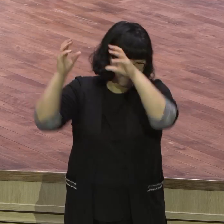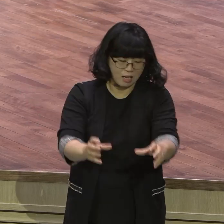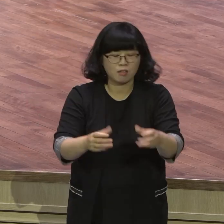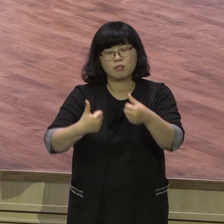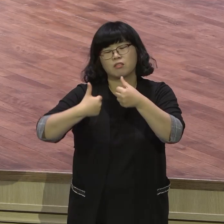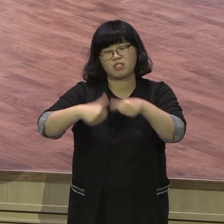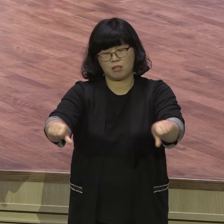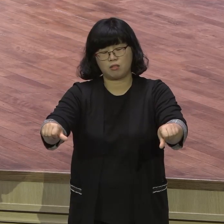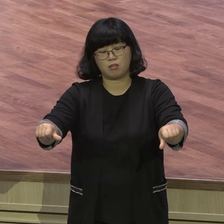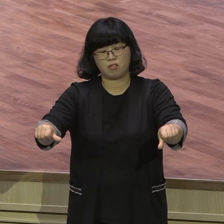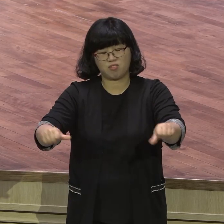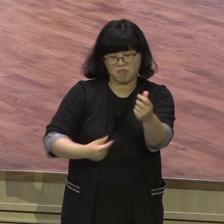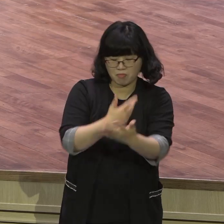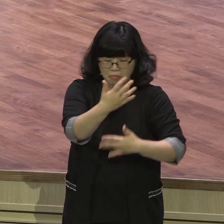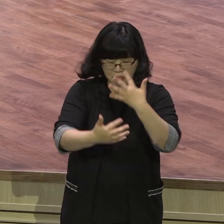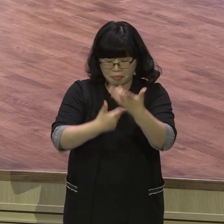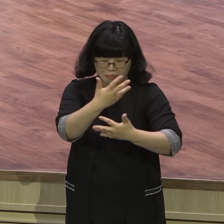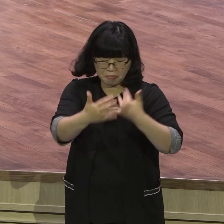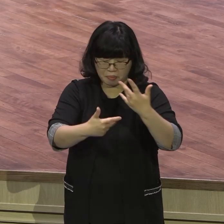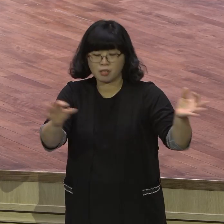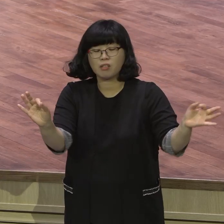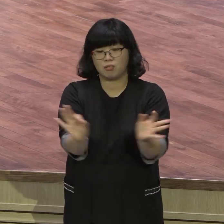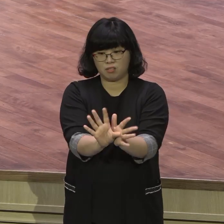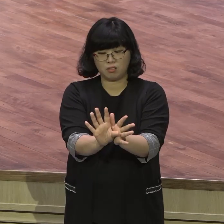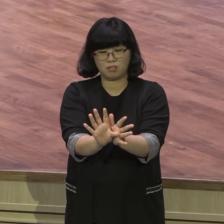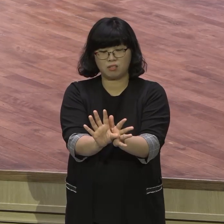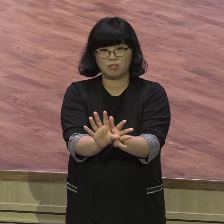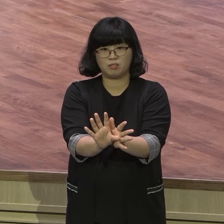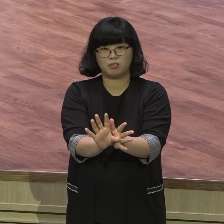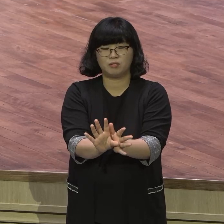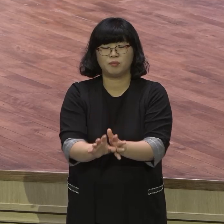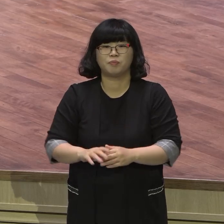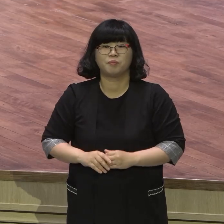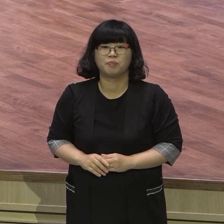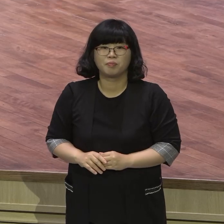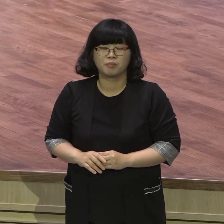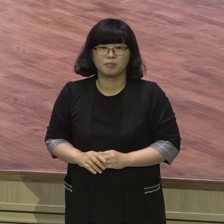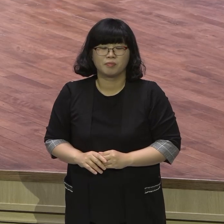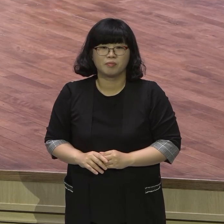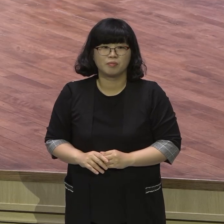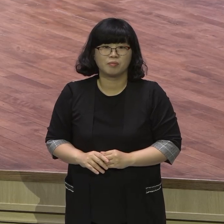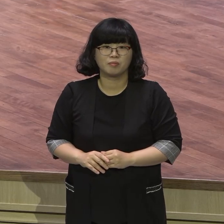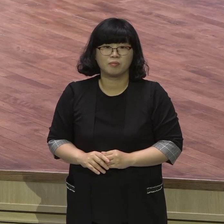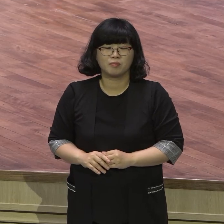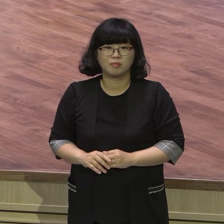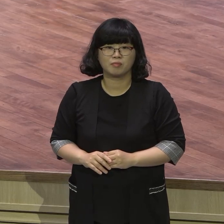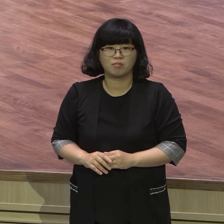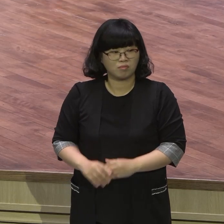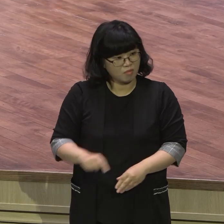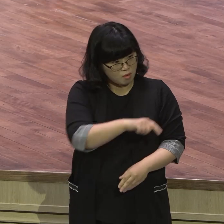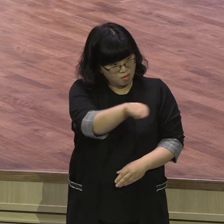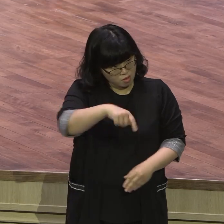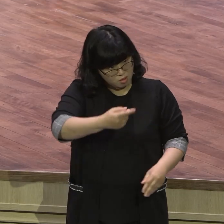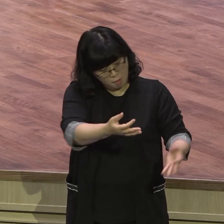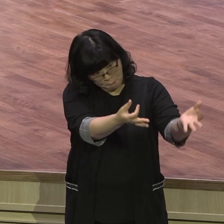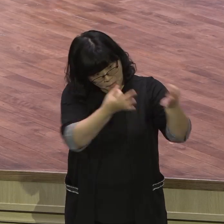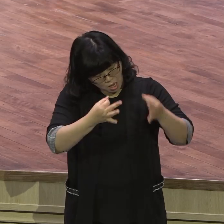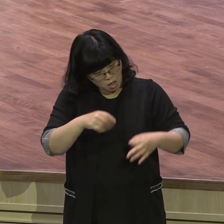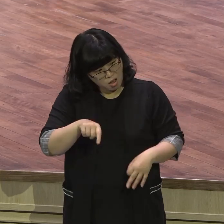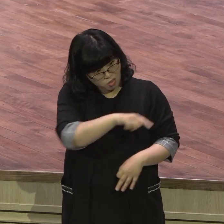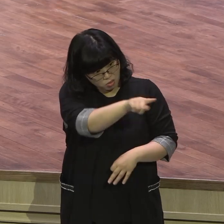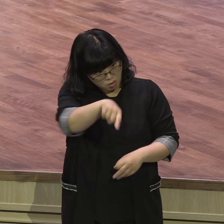부속에 깨우 태워버렸어요 어린이집으로 태웠냐 너희들이 만든 이 금송아지